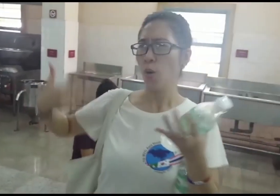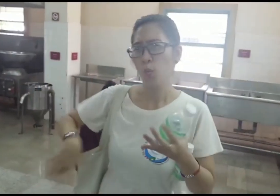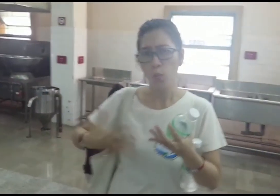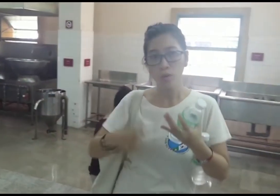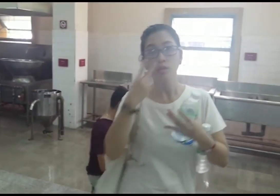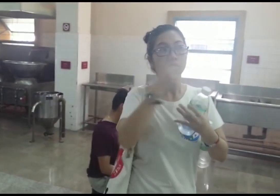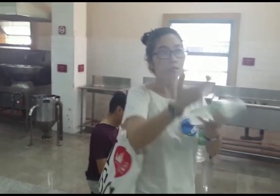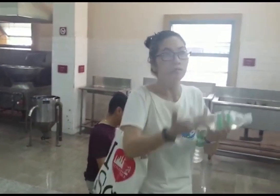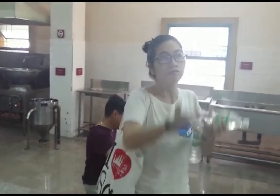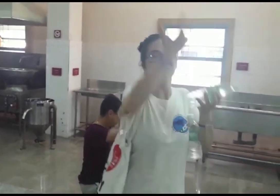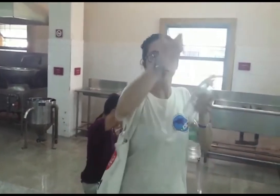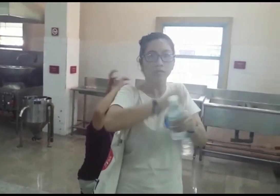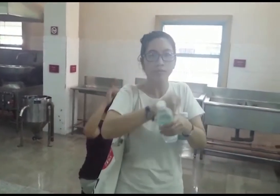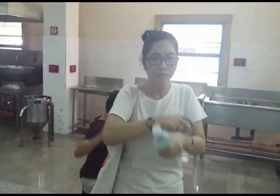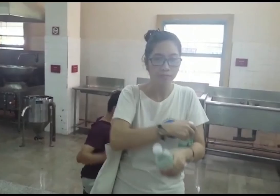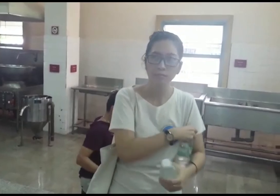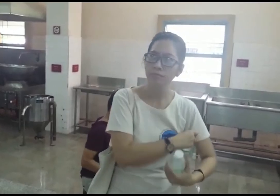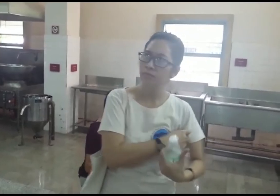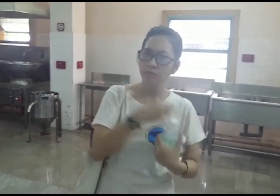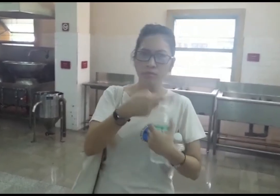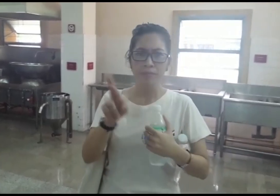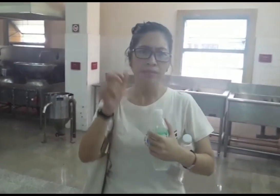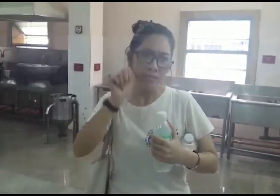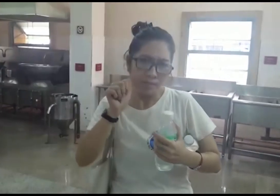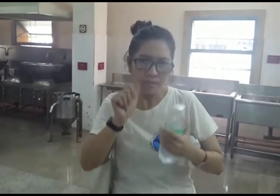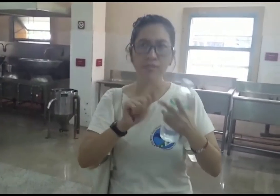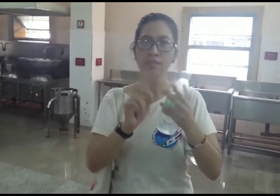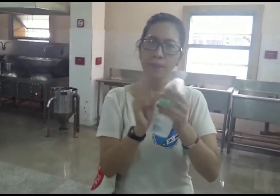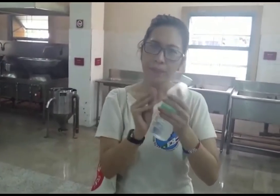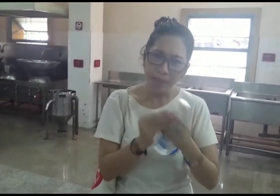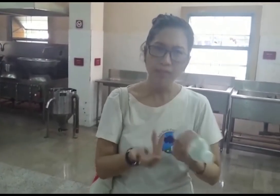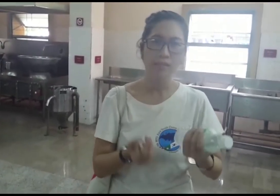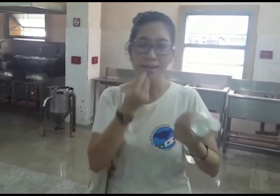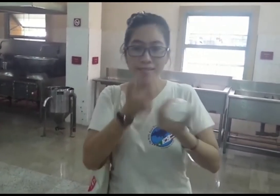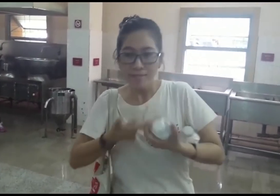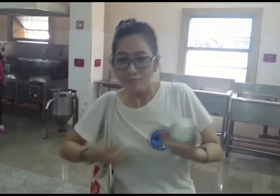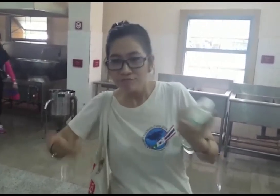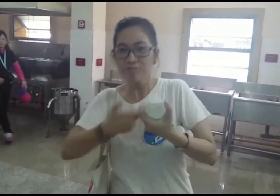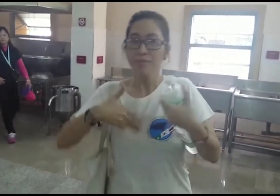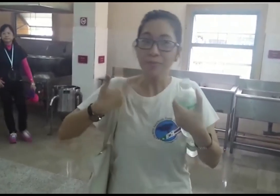Alles ist extrem schwer und massiver Stahl. Hier wurden alle Gerichte für die Leute gekocht.